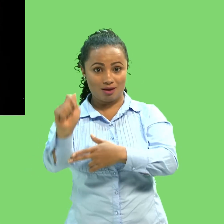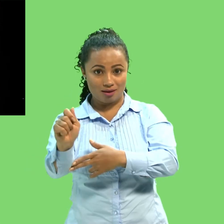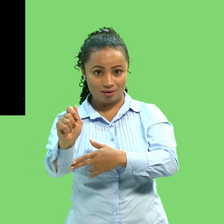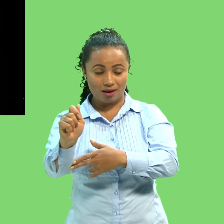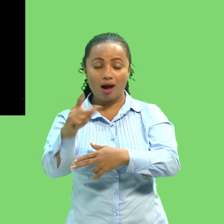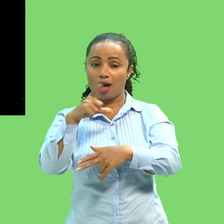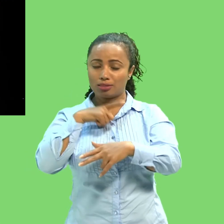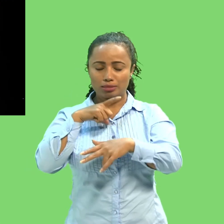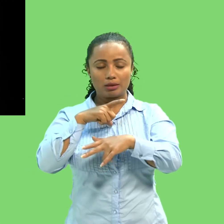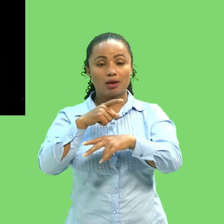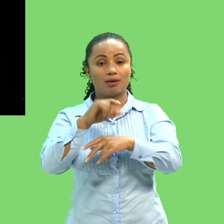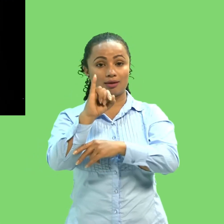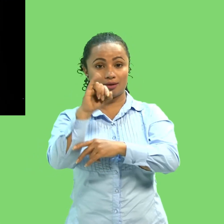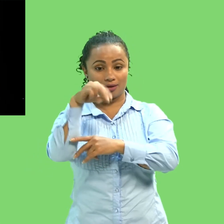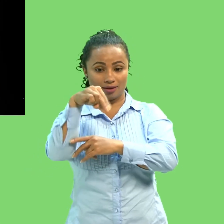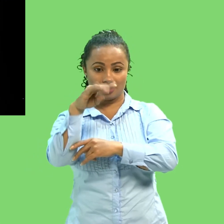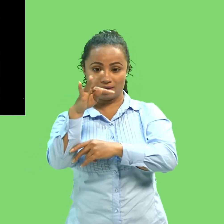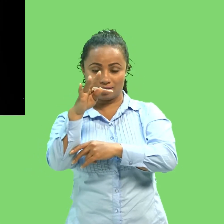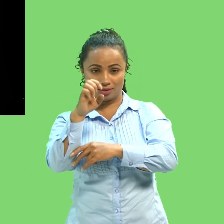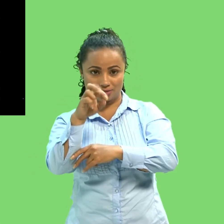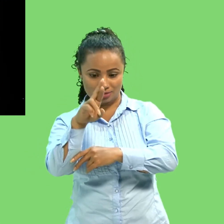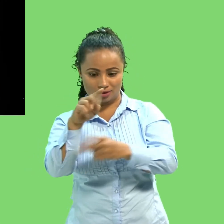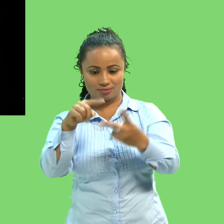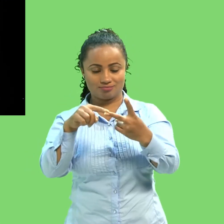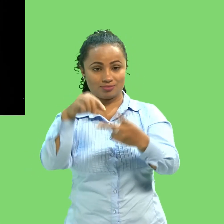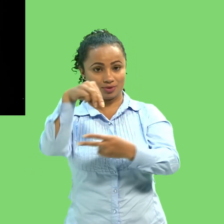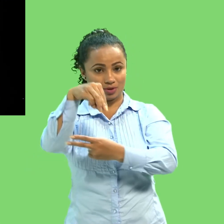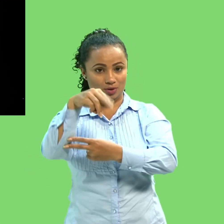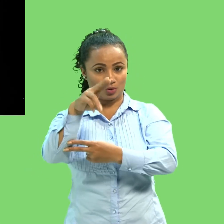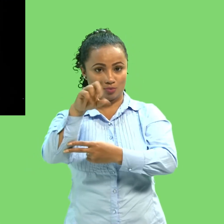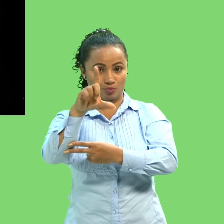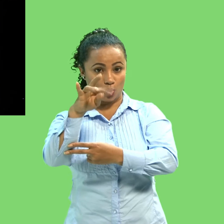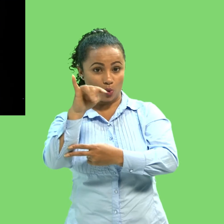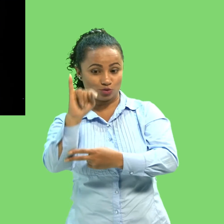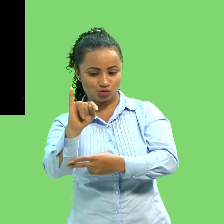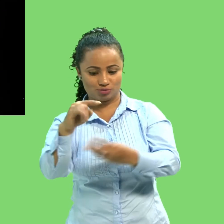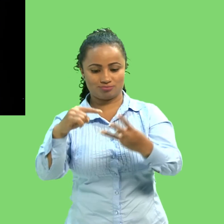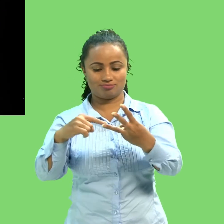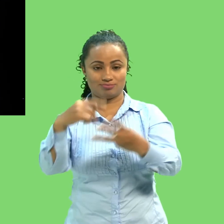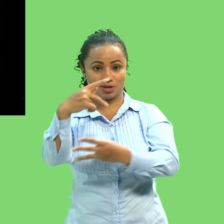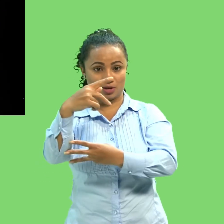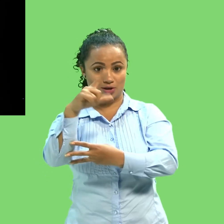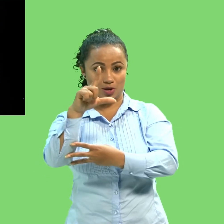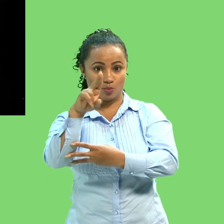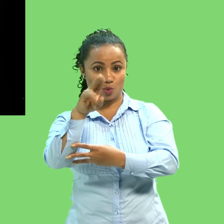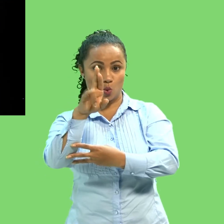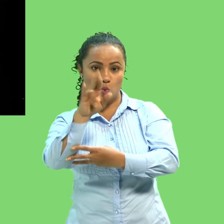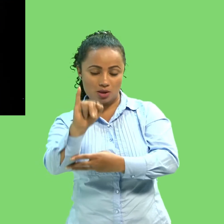pluri. Tá? O que? Disciplinar.